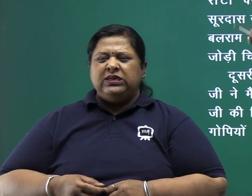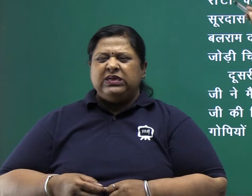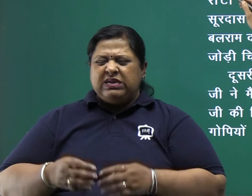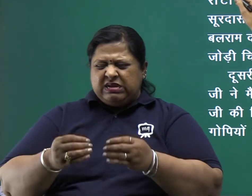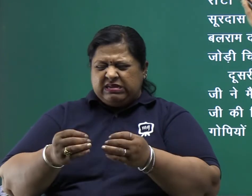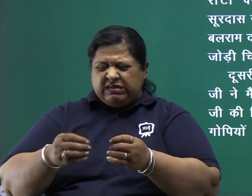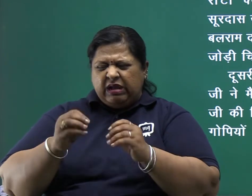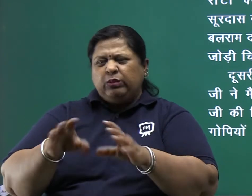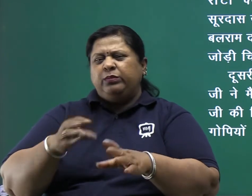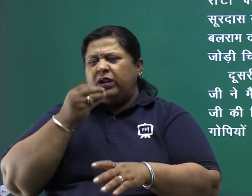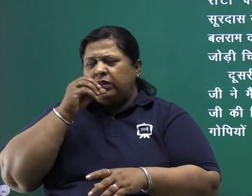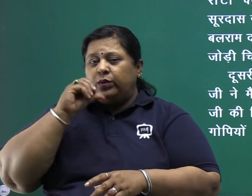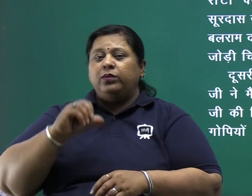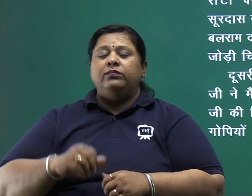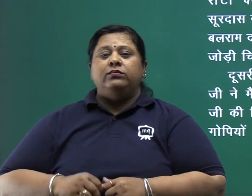दूध पिलाती हो,